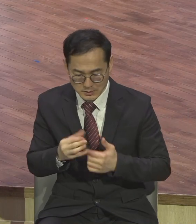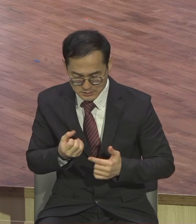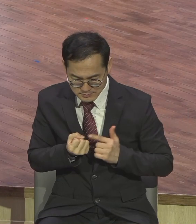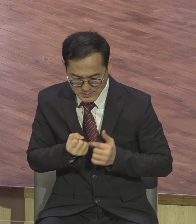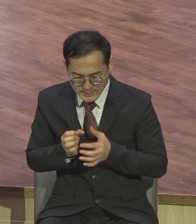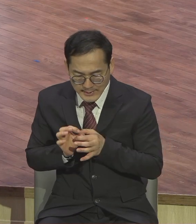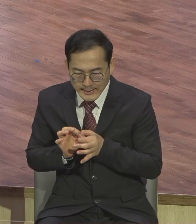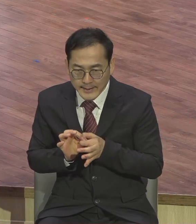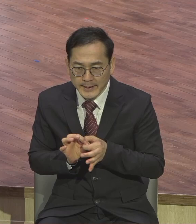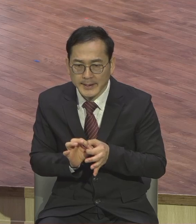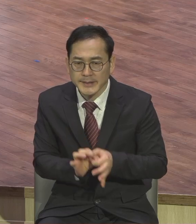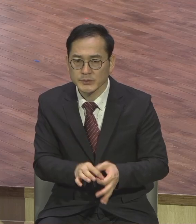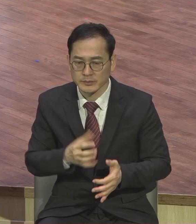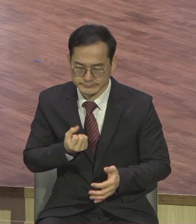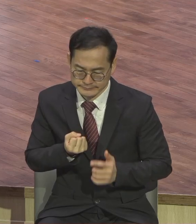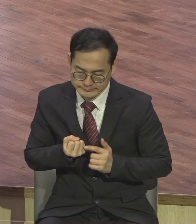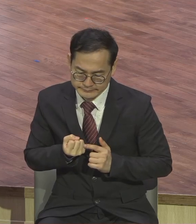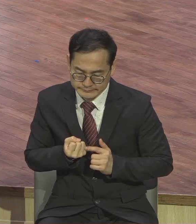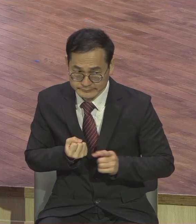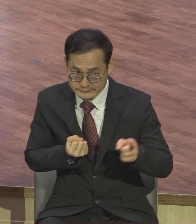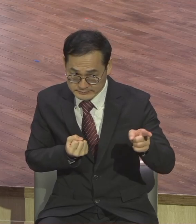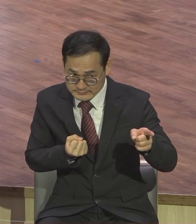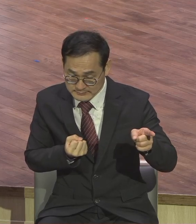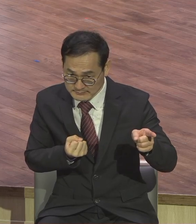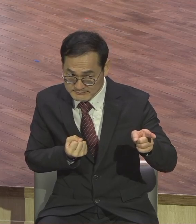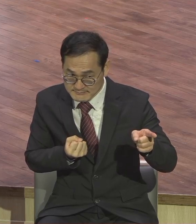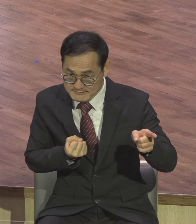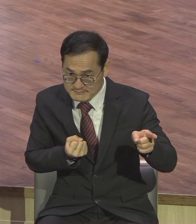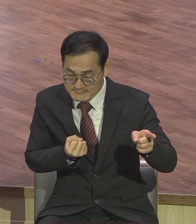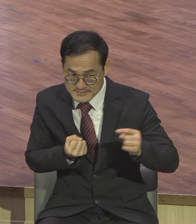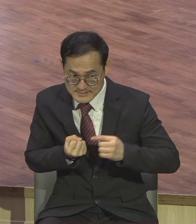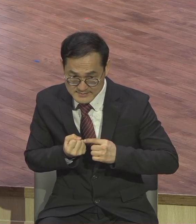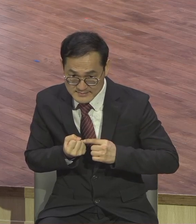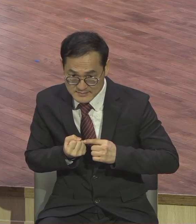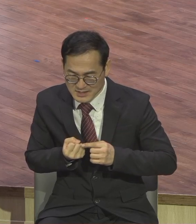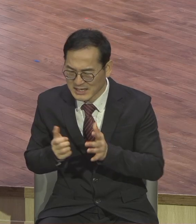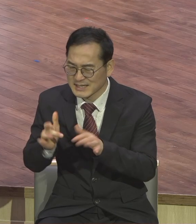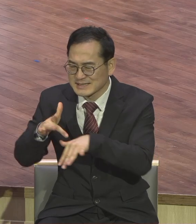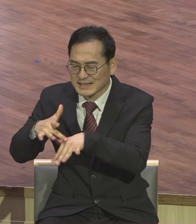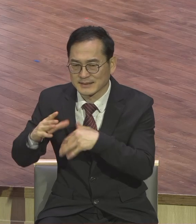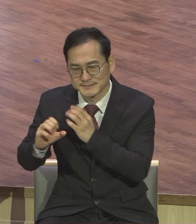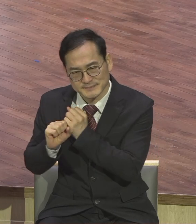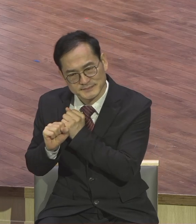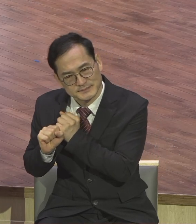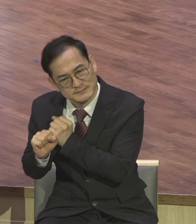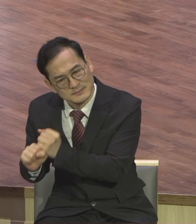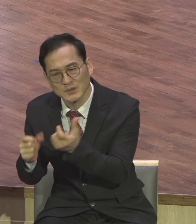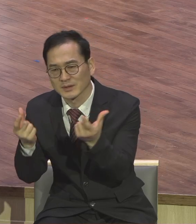계속 비방하고 계속 욕하고 계속 상처 주고 사단이 심부름을 본격적으로 하게 돼 있단 말이에요.